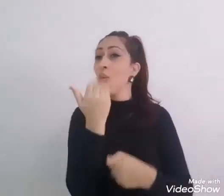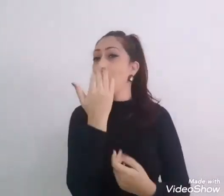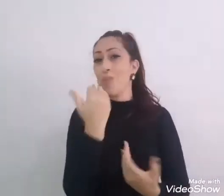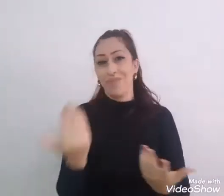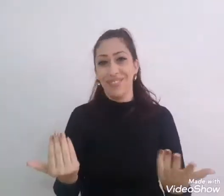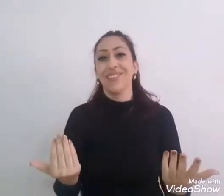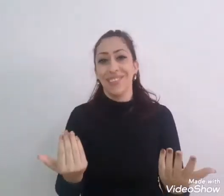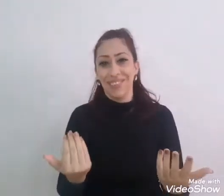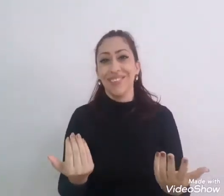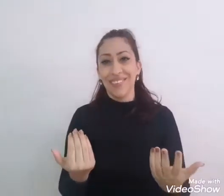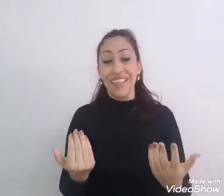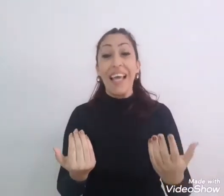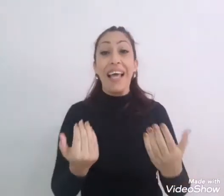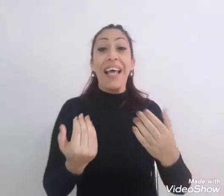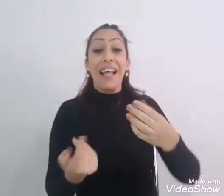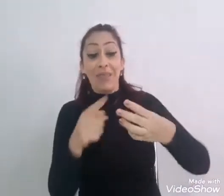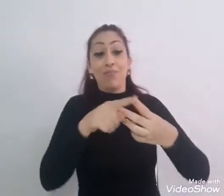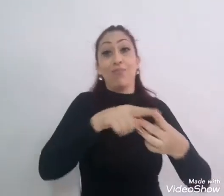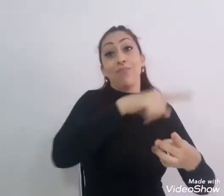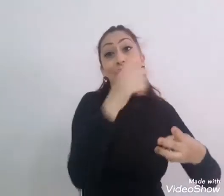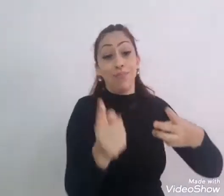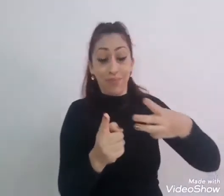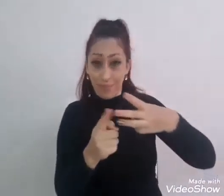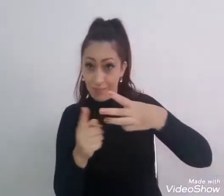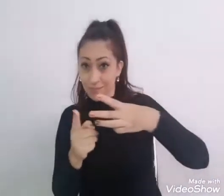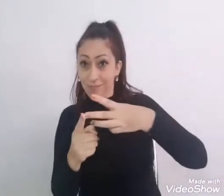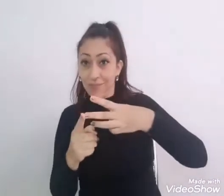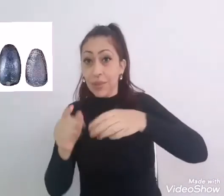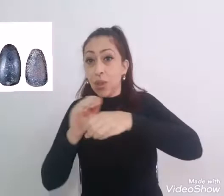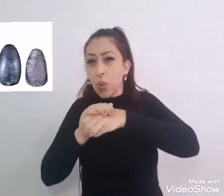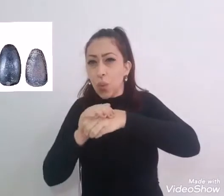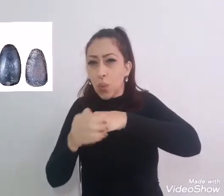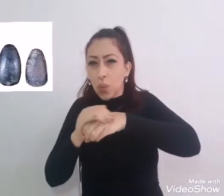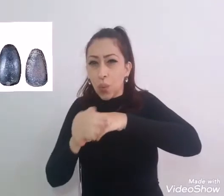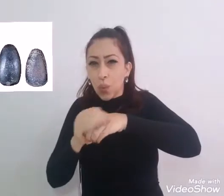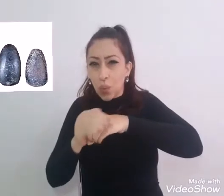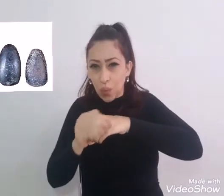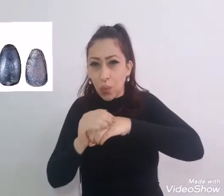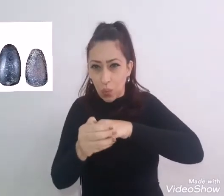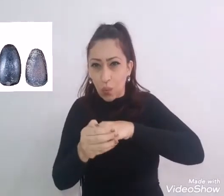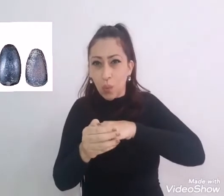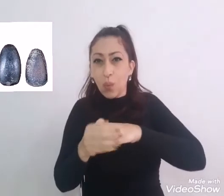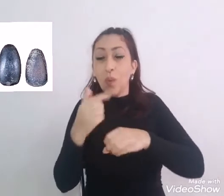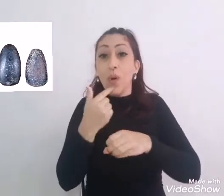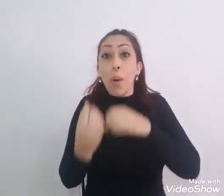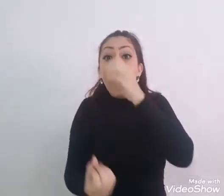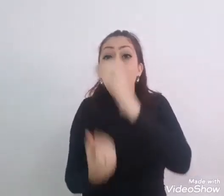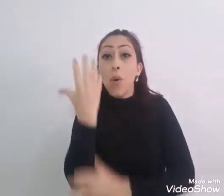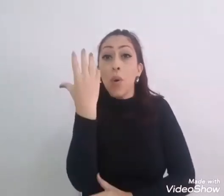o Neolítico, né, o período Neolítico, ele tem início justamente com a descoberta da agricultura, né? Ou